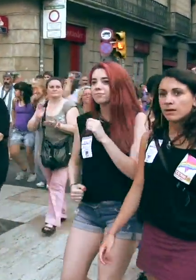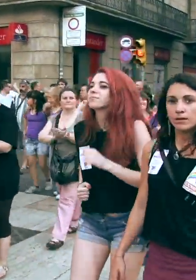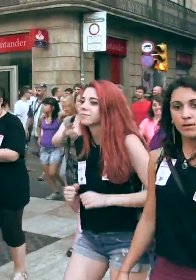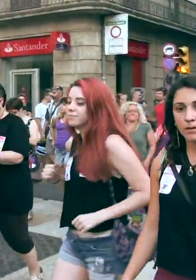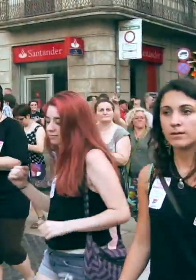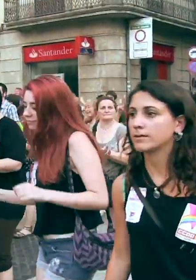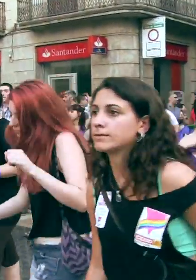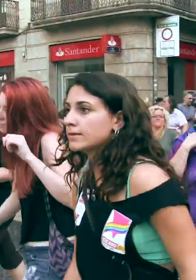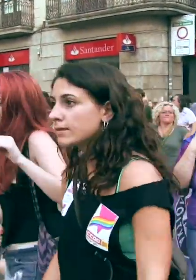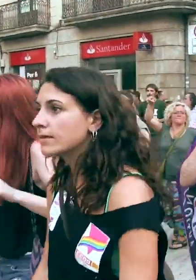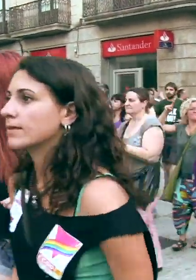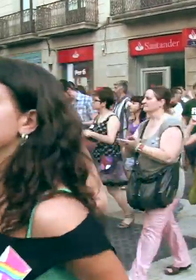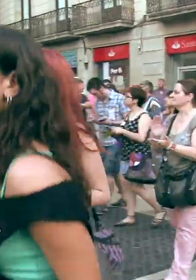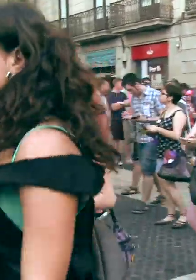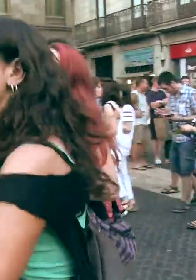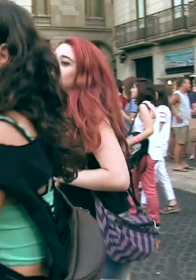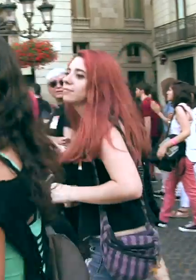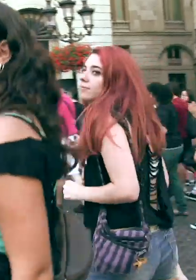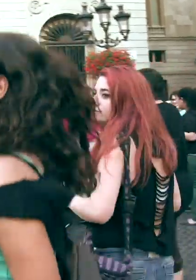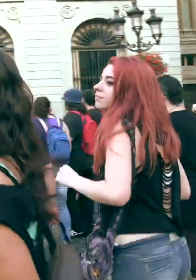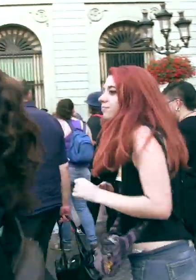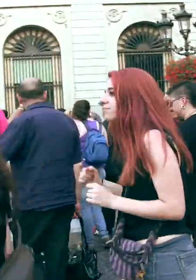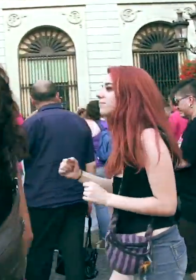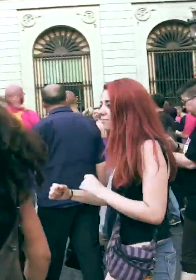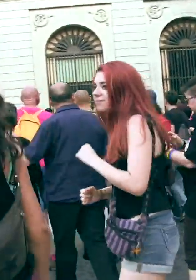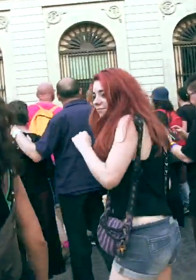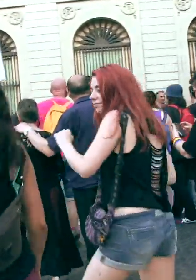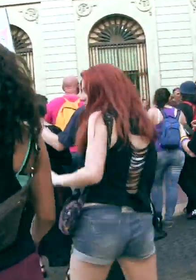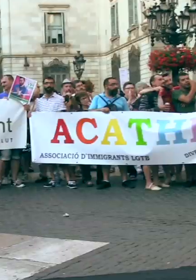de LGTI-fòbia, prou xenofòbia.